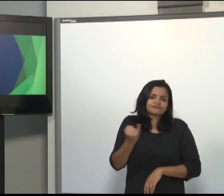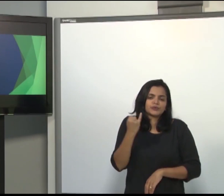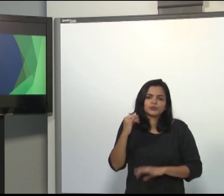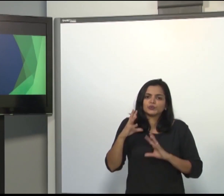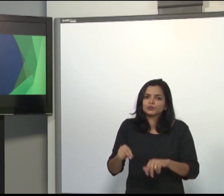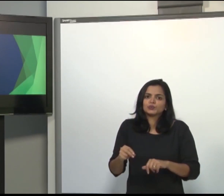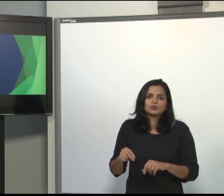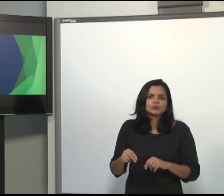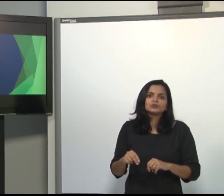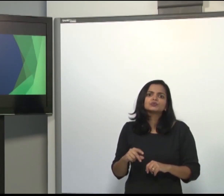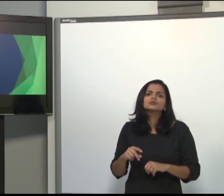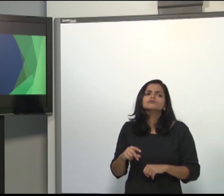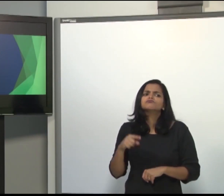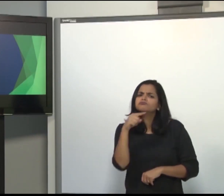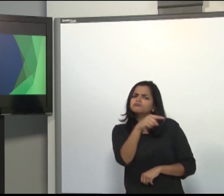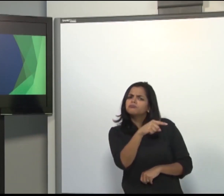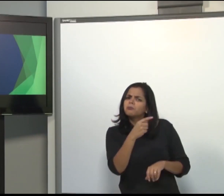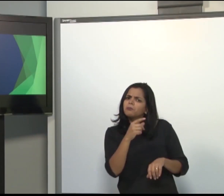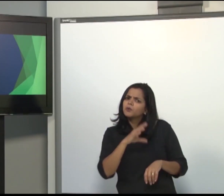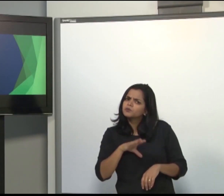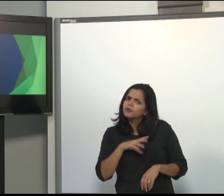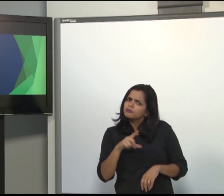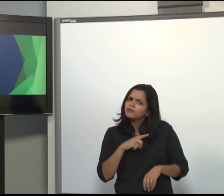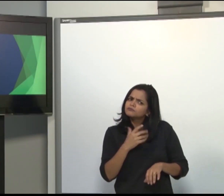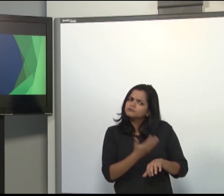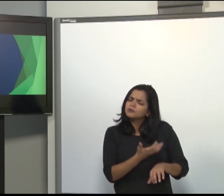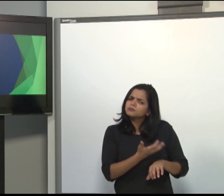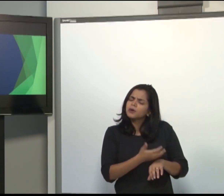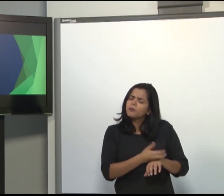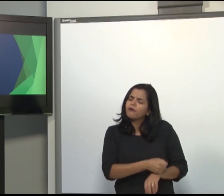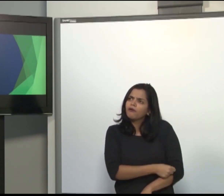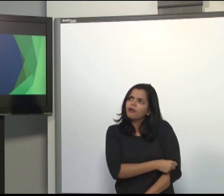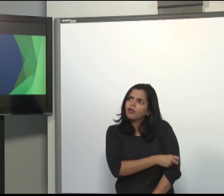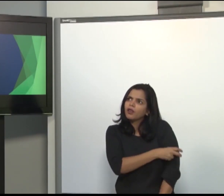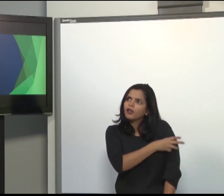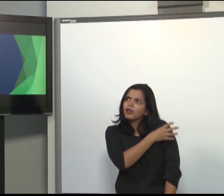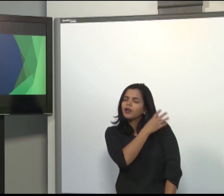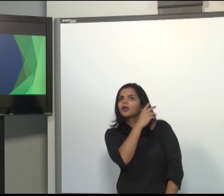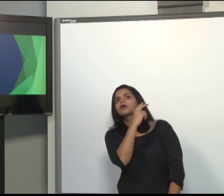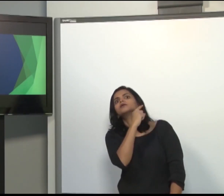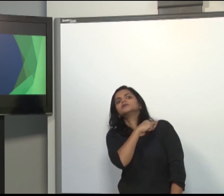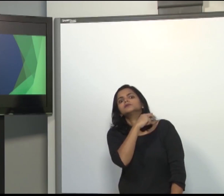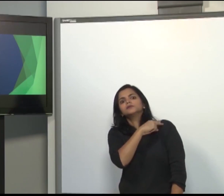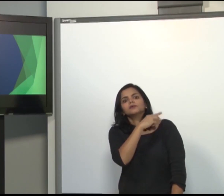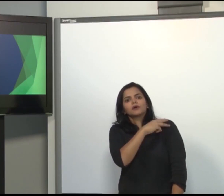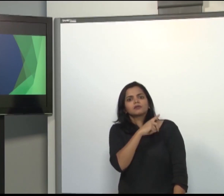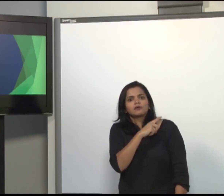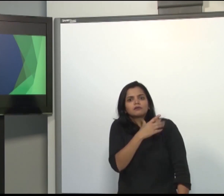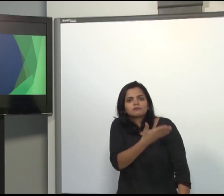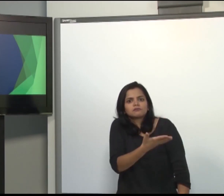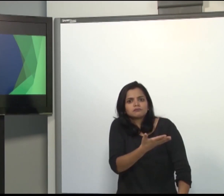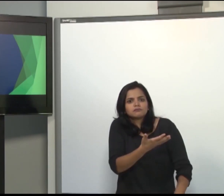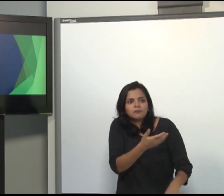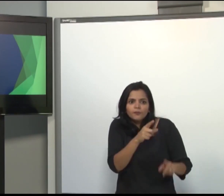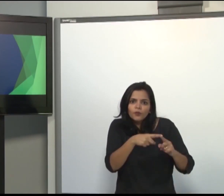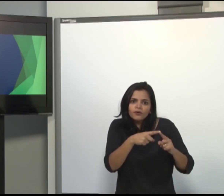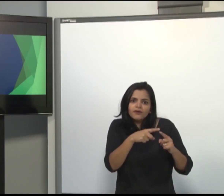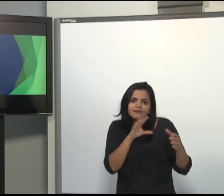É sim. Em todas as modalidades, todos os níveis, é necessário essa disciplina. No ensino